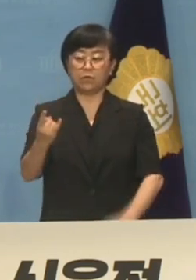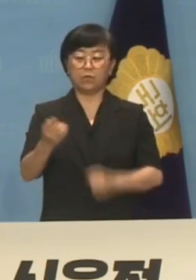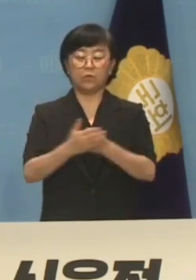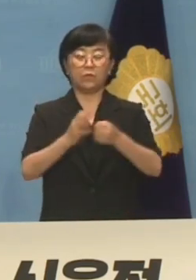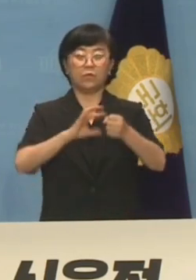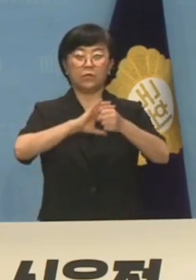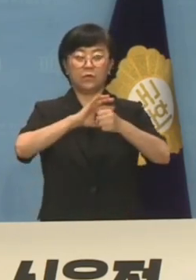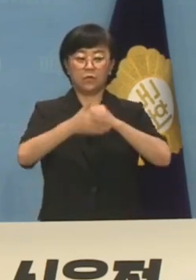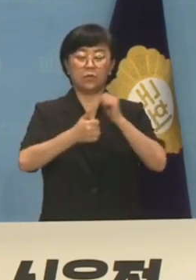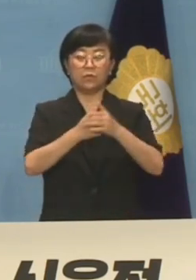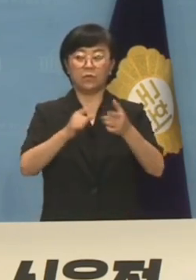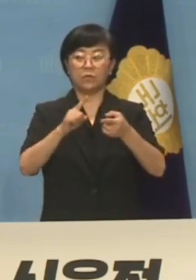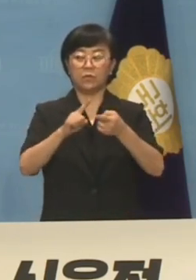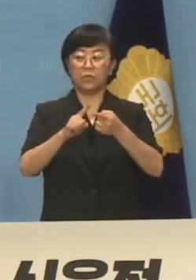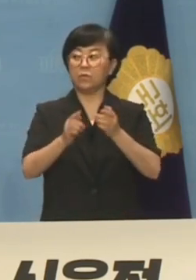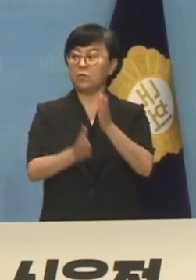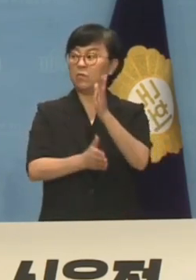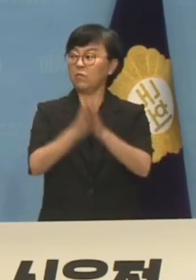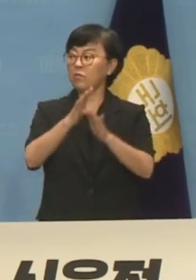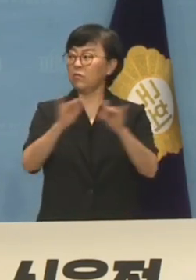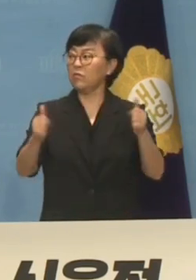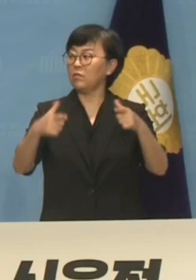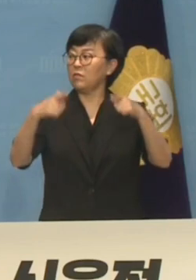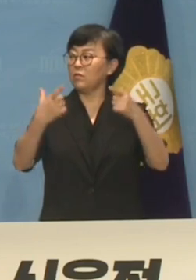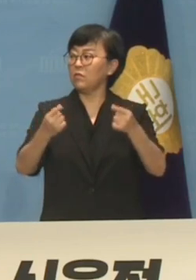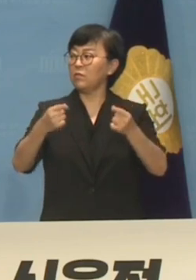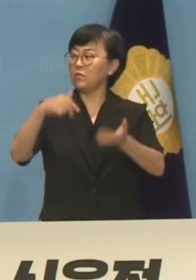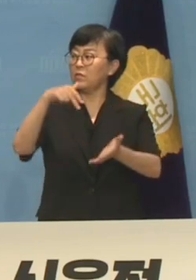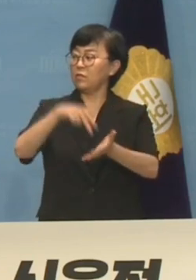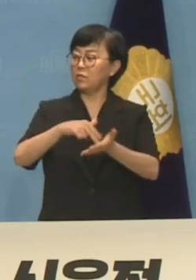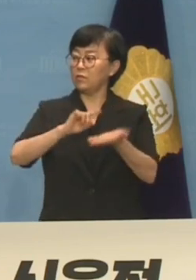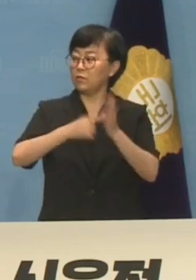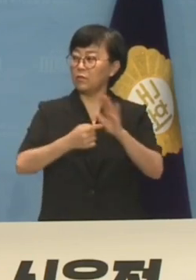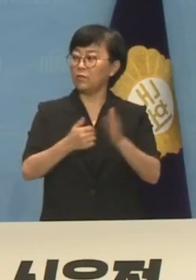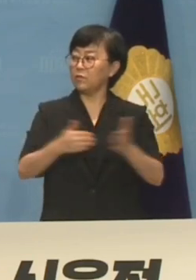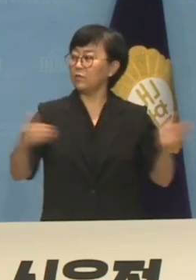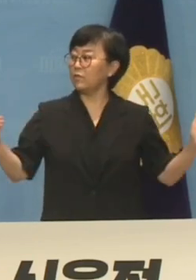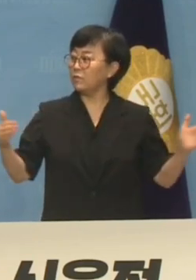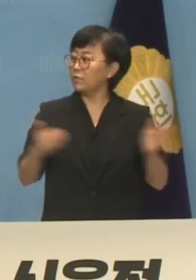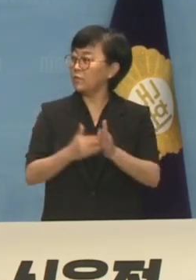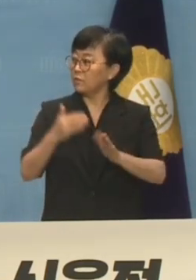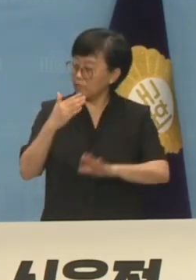대구시장처럼 같은 입장을 가져주시기를 진심으로 바랍니다. 이상입니다.